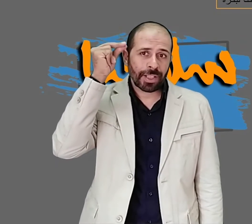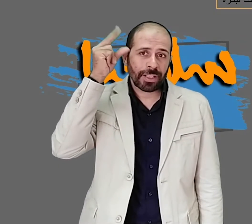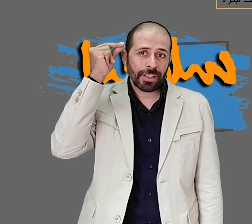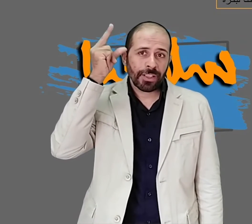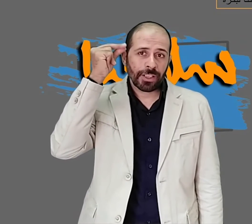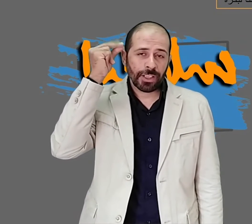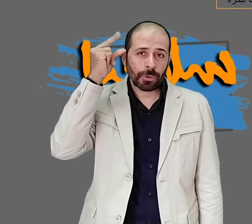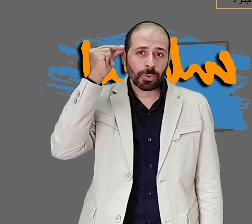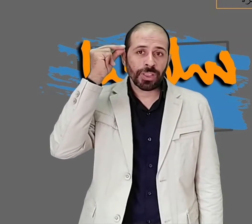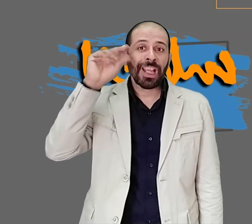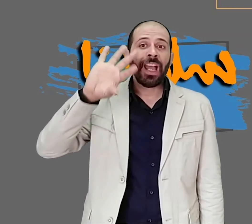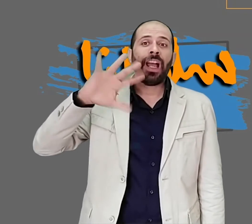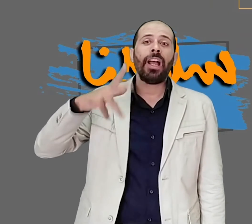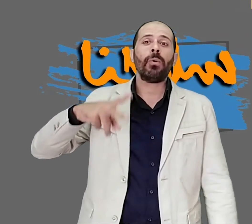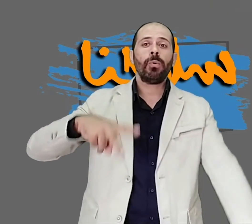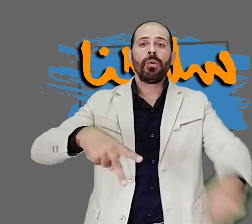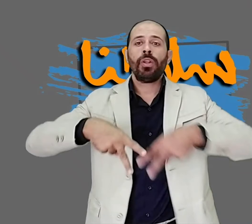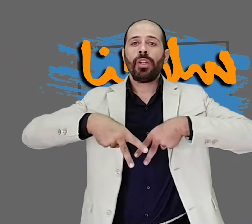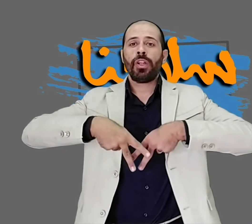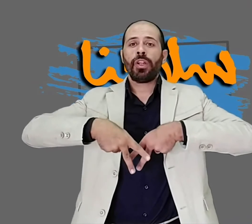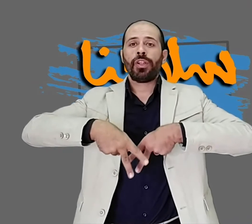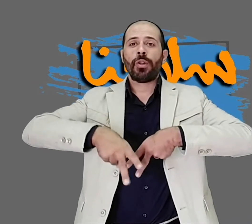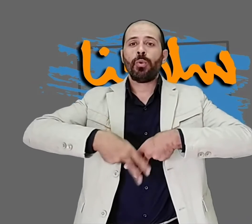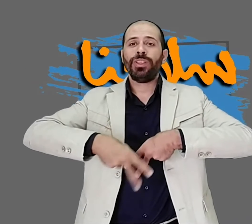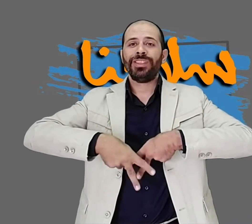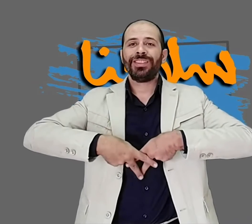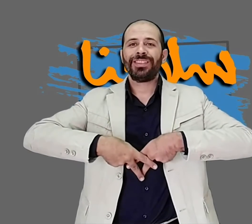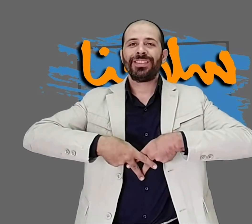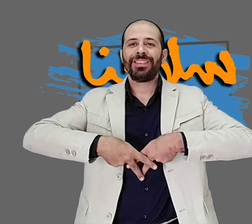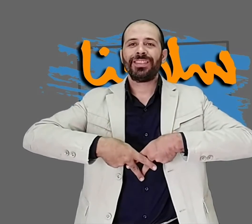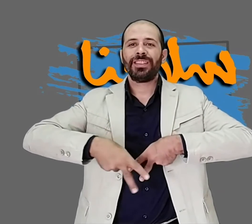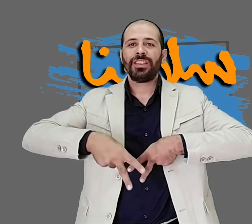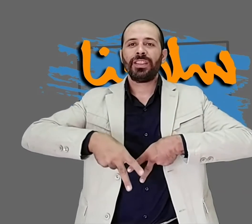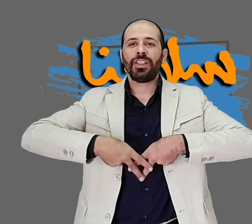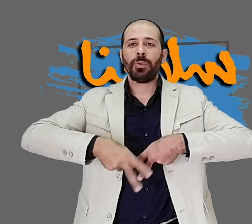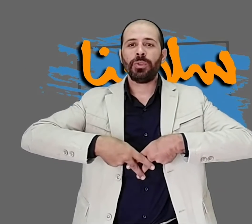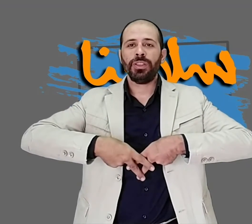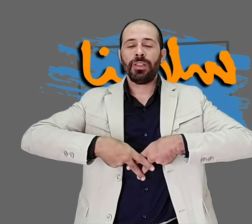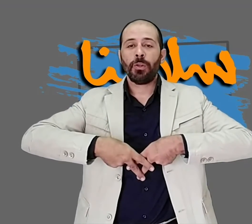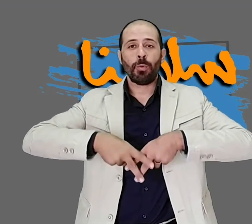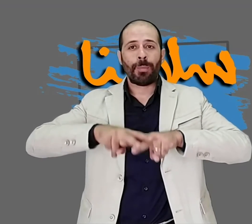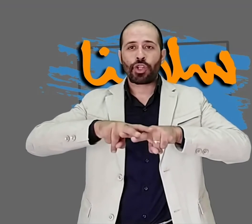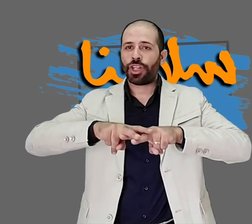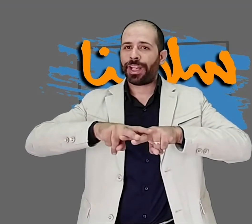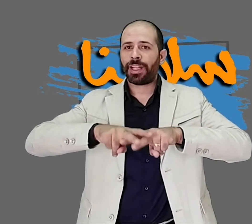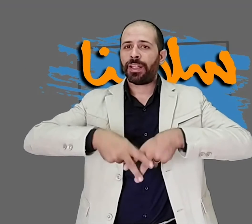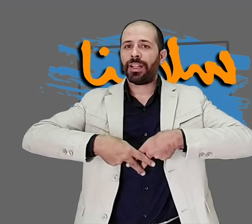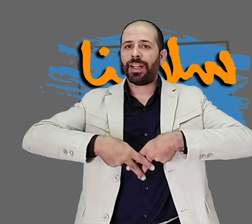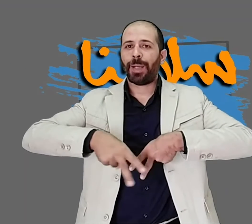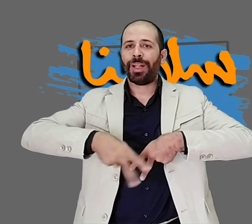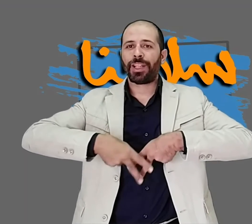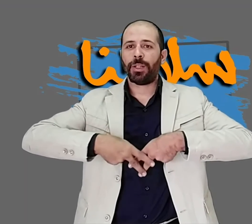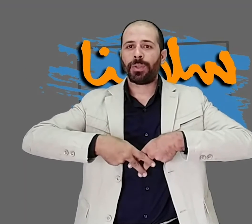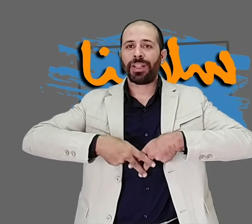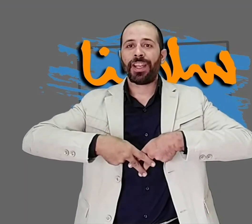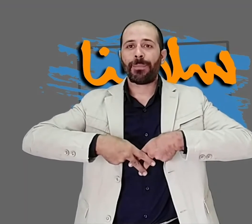منها اليهودي، أو يهودي، يهودي، ما عملش ده كده، عملها كده هو، جاية من